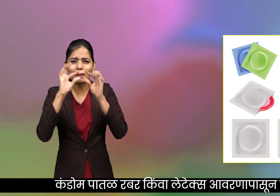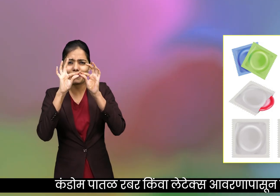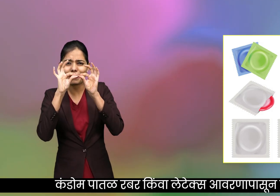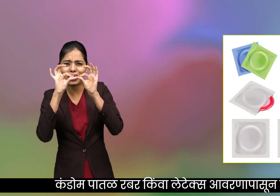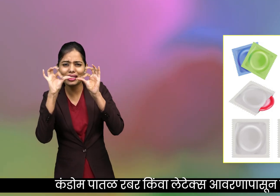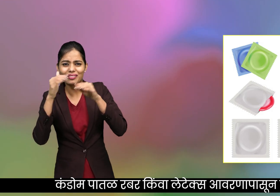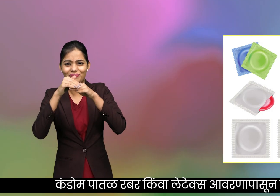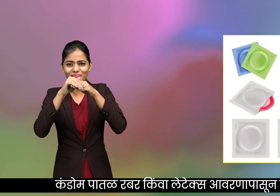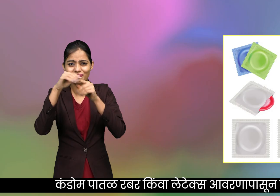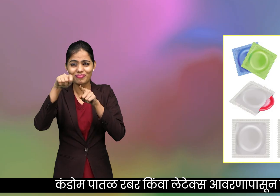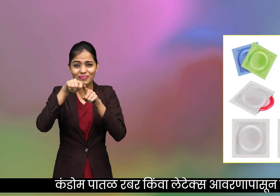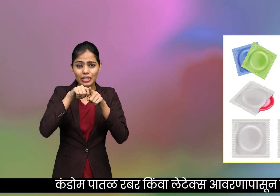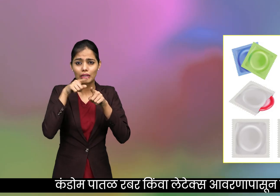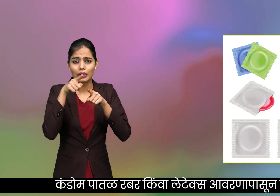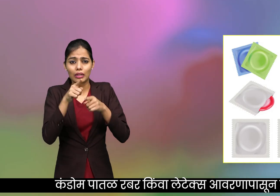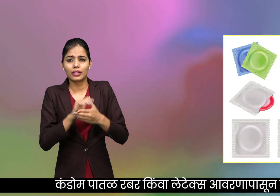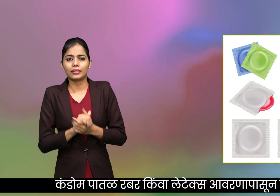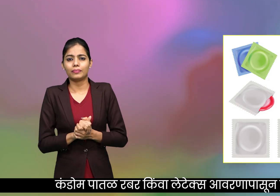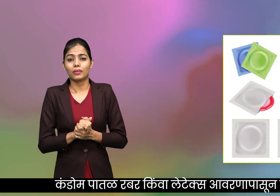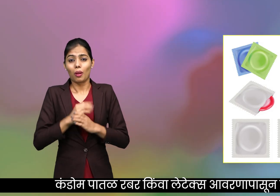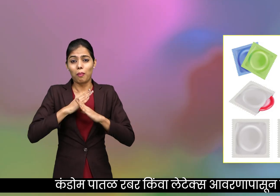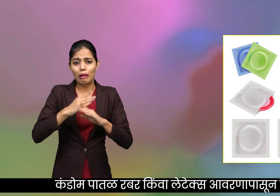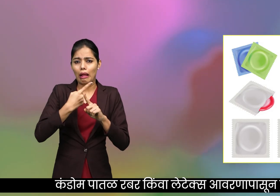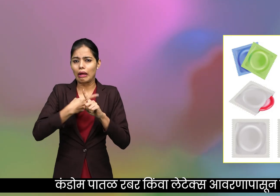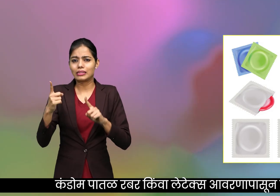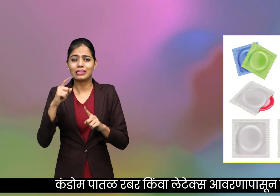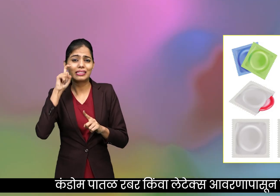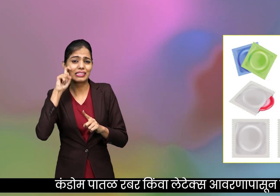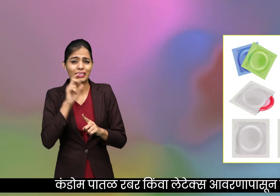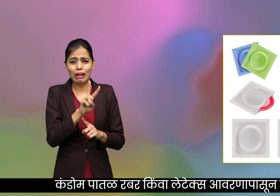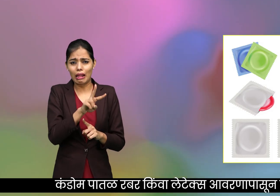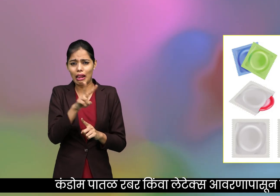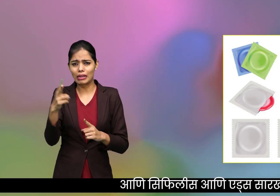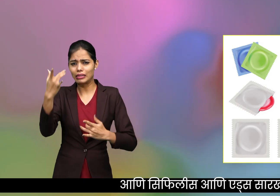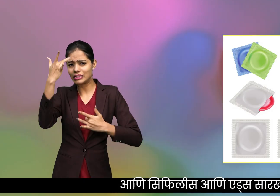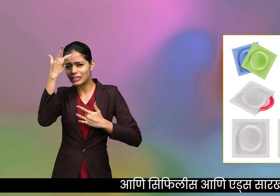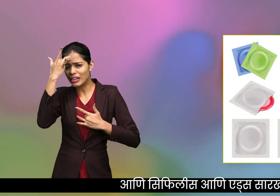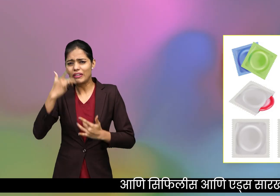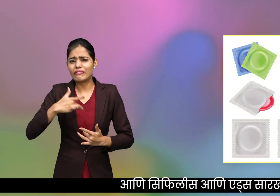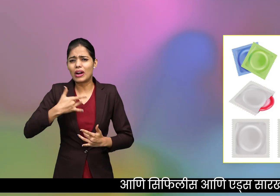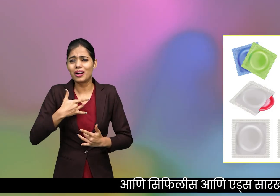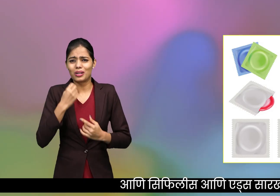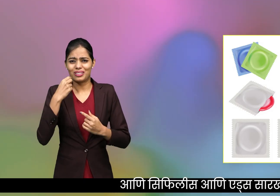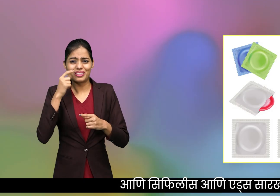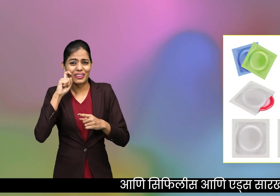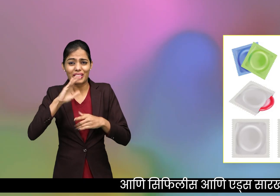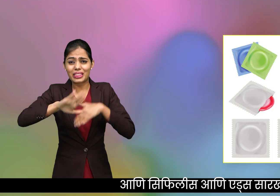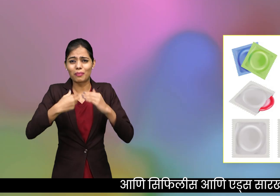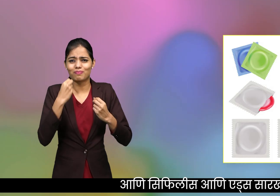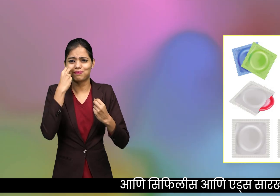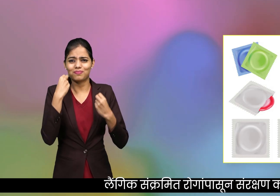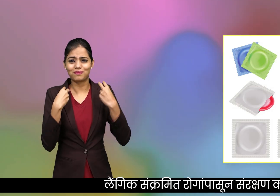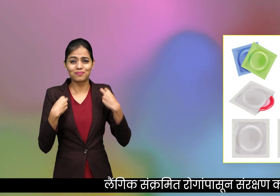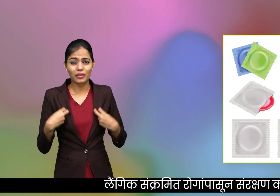कंडोम पातळ रबर किंवा लेटेक्स आवरणापासून बनलेले असतात आणि सिफिलिस आणि